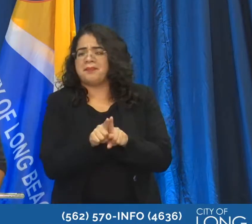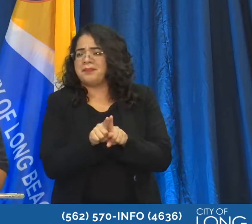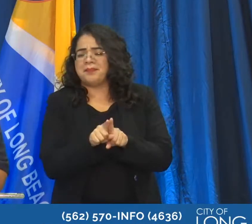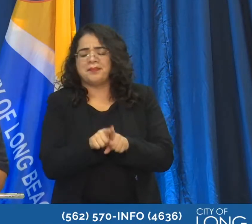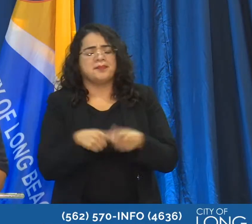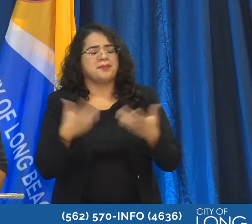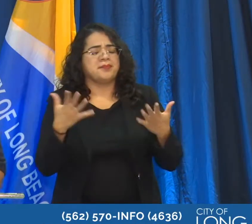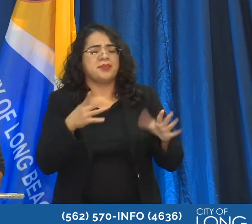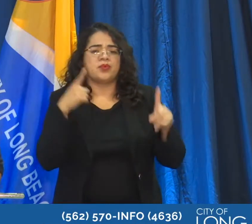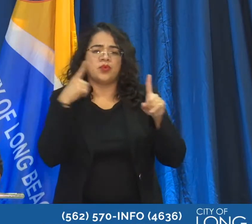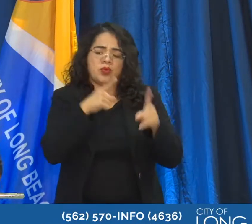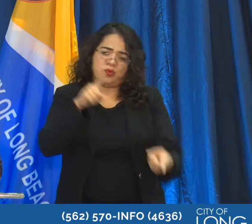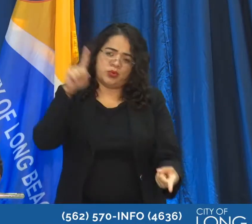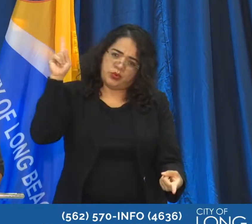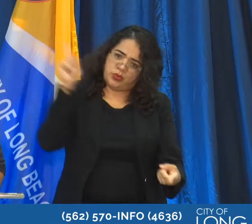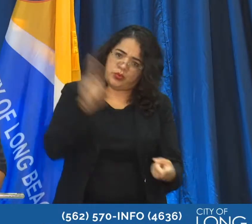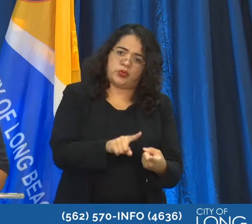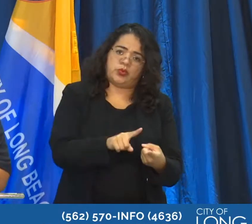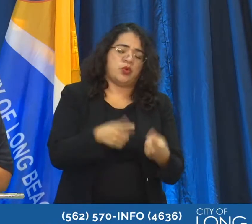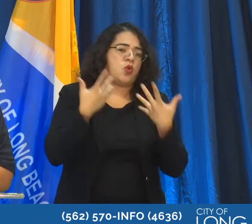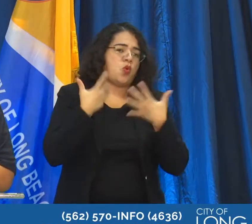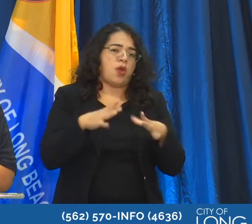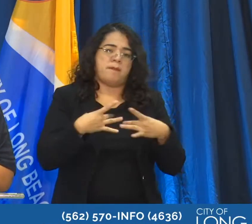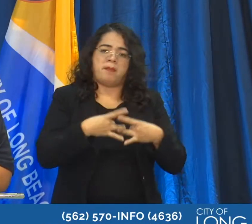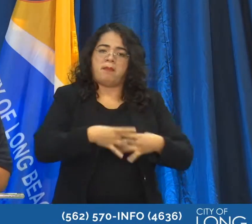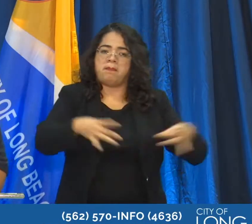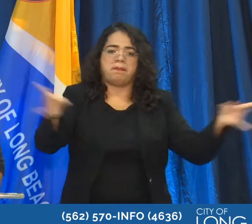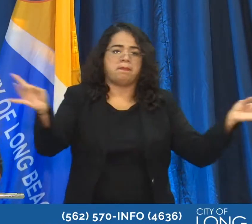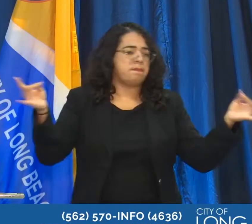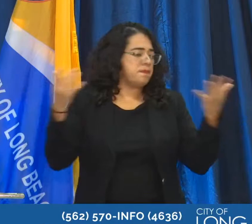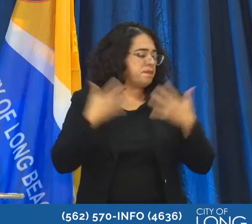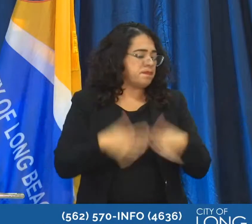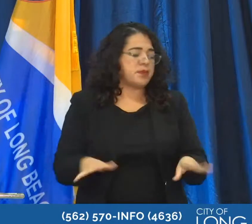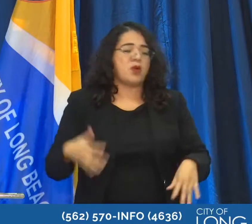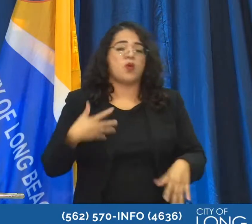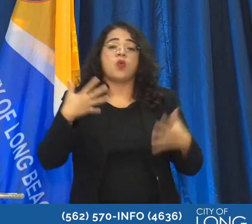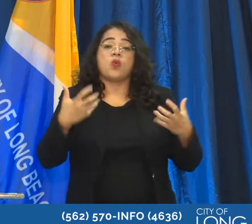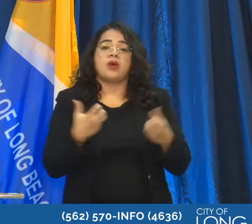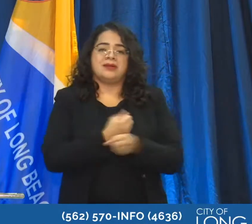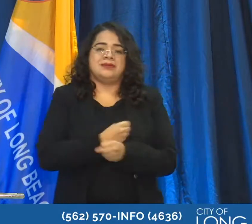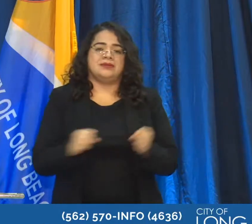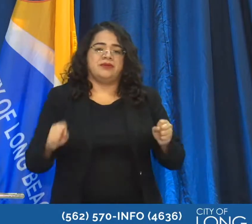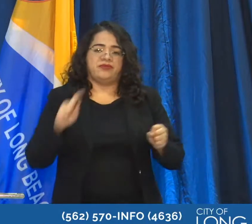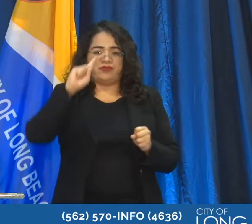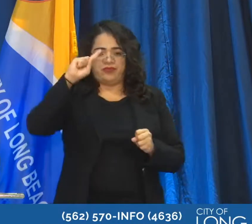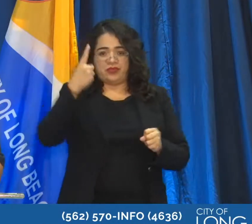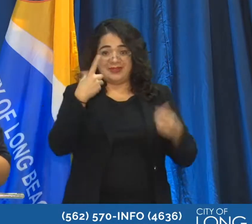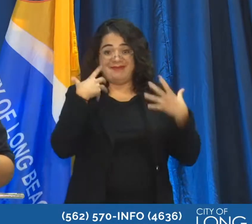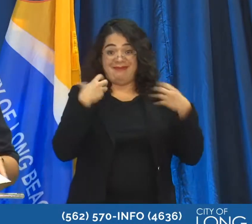del coronavirus. La protección de salud pública ha sido y siempre será nuestra máxima prioridad.